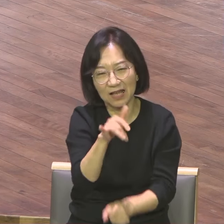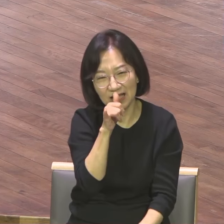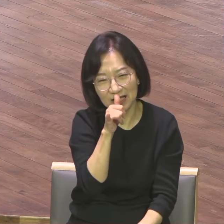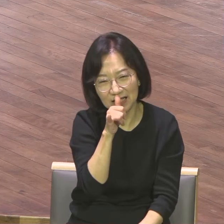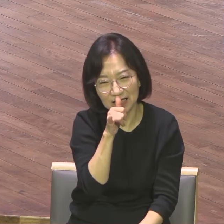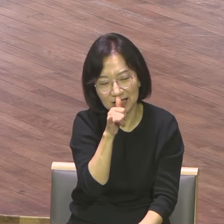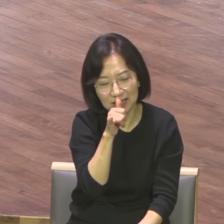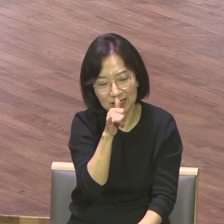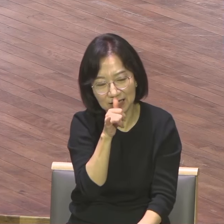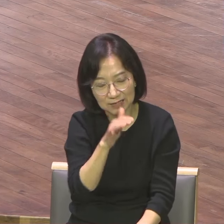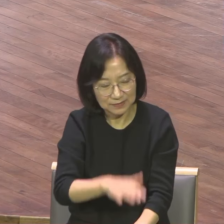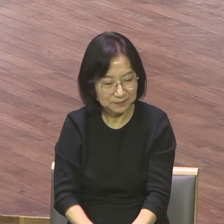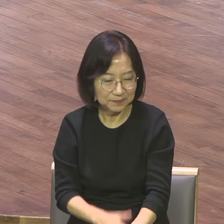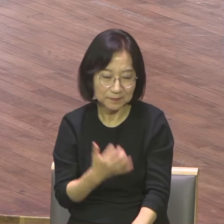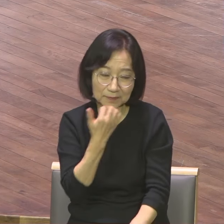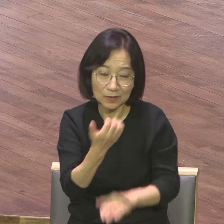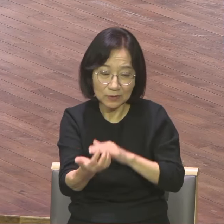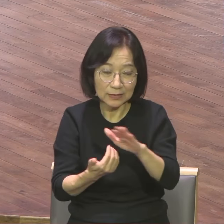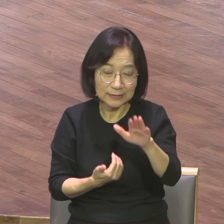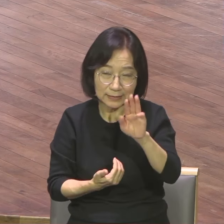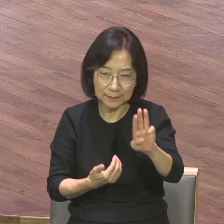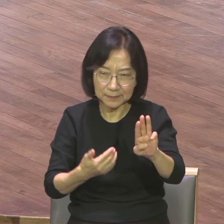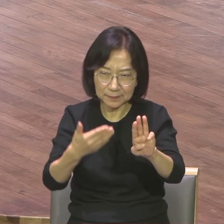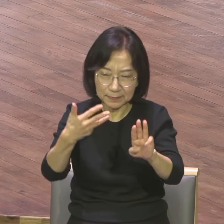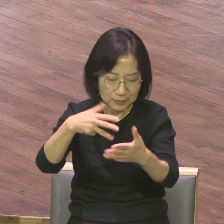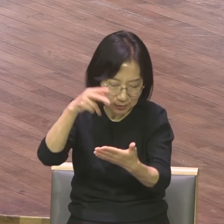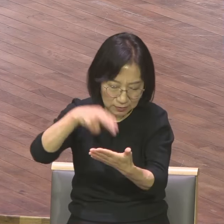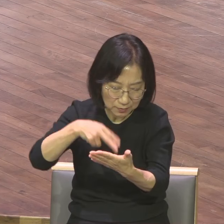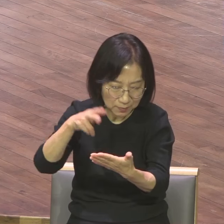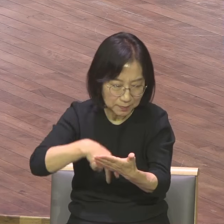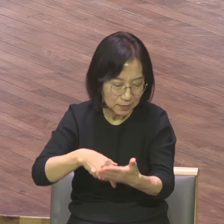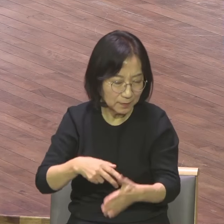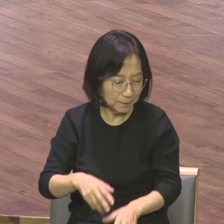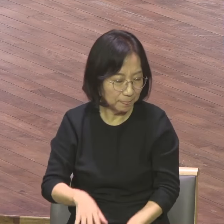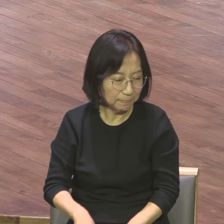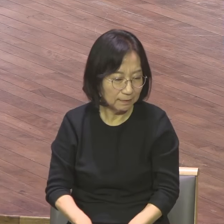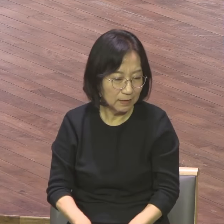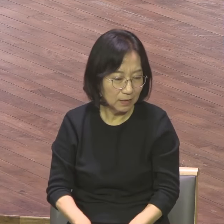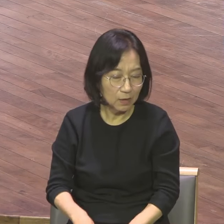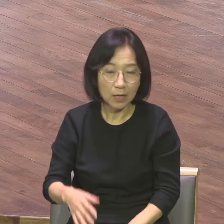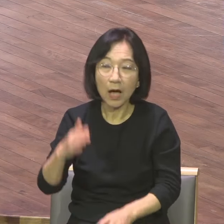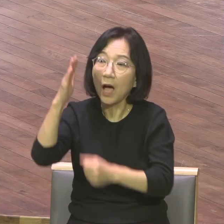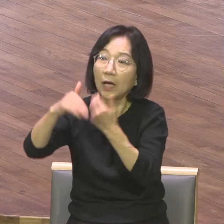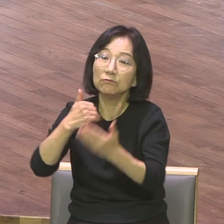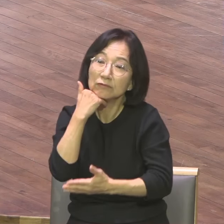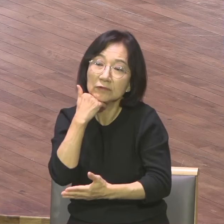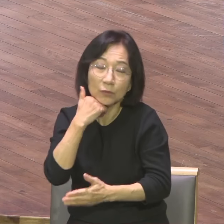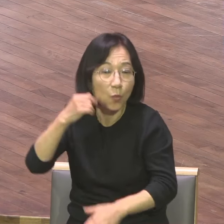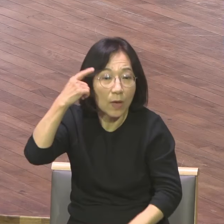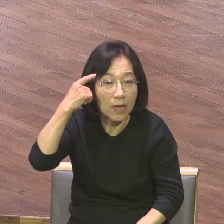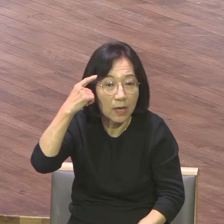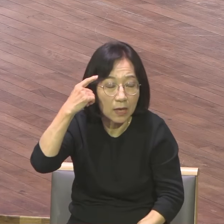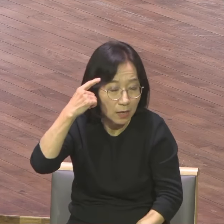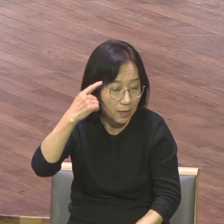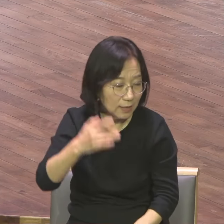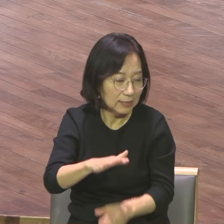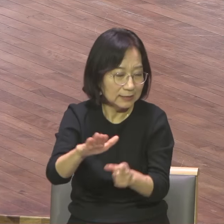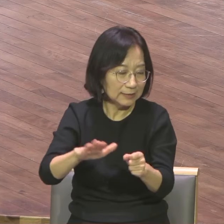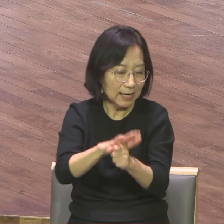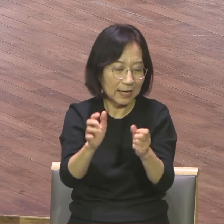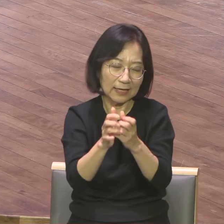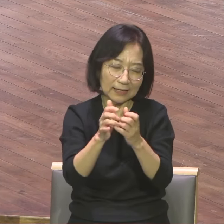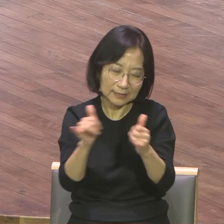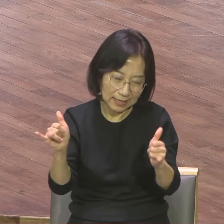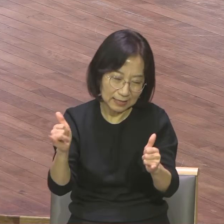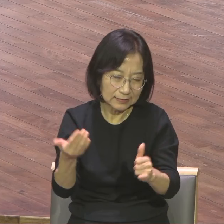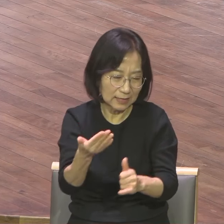베드로후서 3장 8절을 구절해 보면 이런 기다림의 사랑을 보여주는 이유가 잘 나타나 있습니다. 사랑하는 자들아